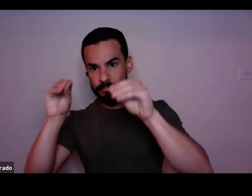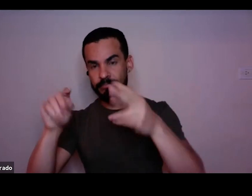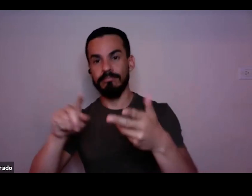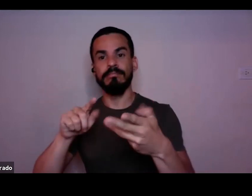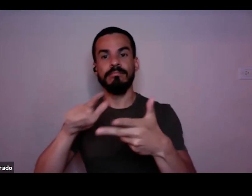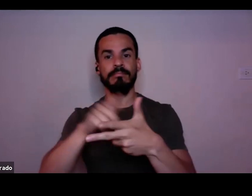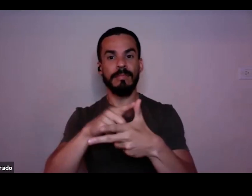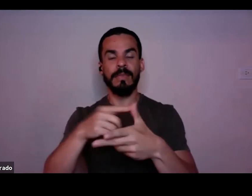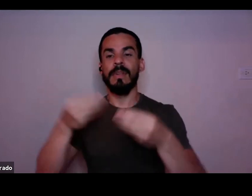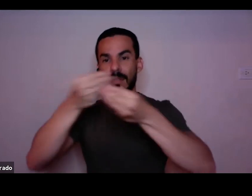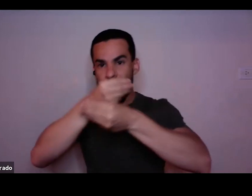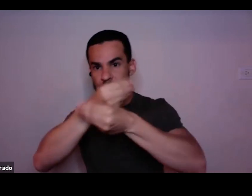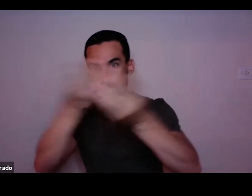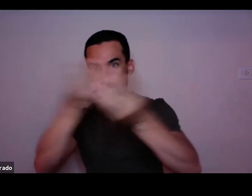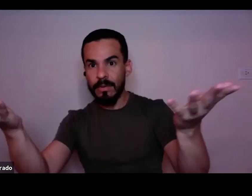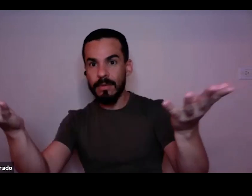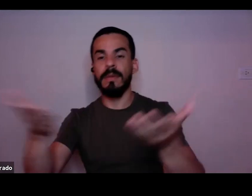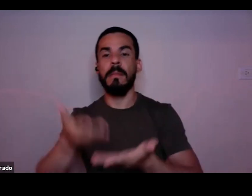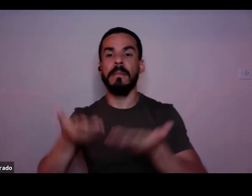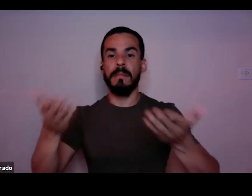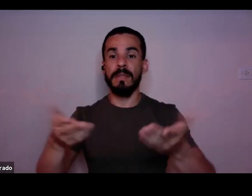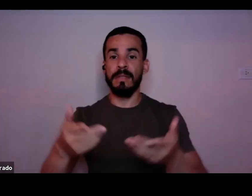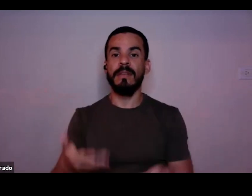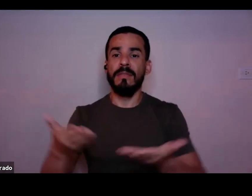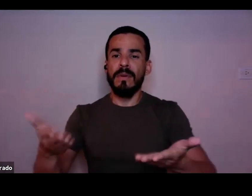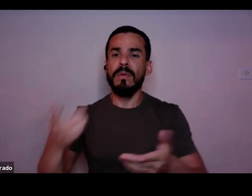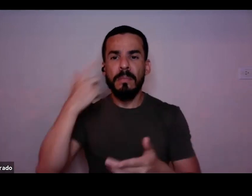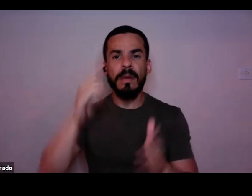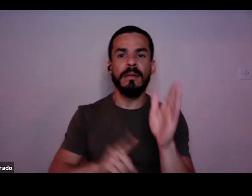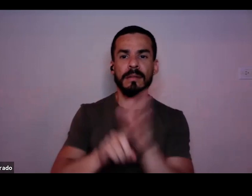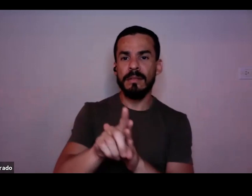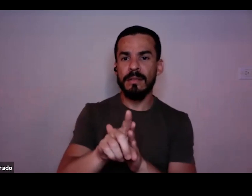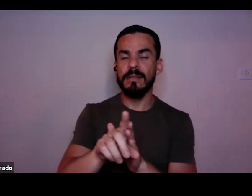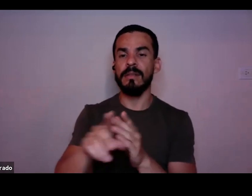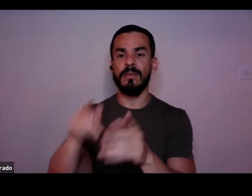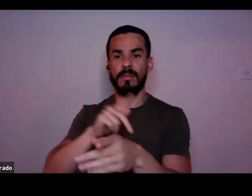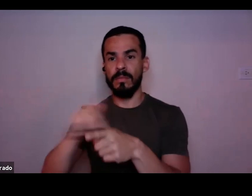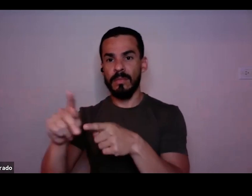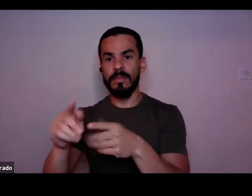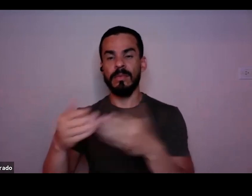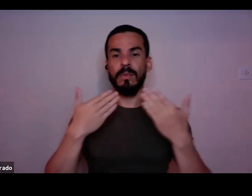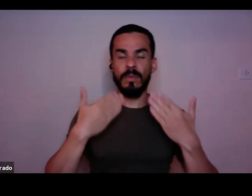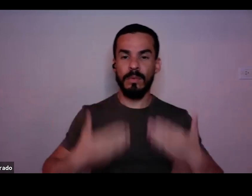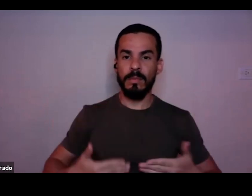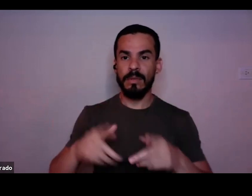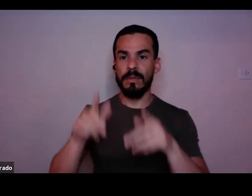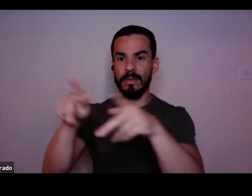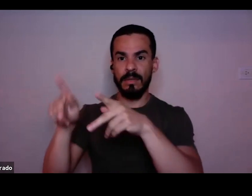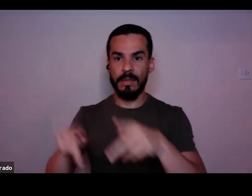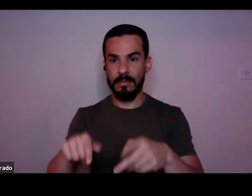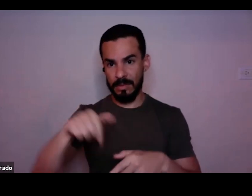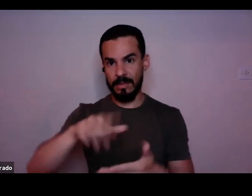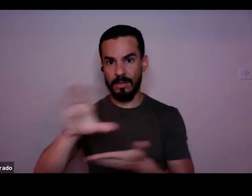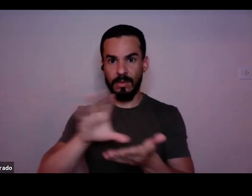divulgación de materiales y recursos para el desarrollo tanto profesional como humano de las personas colegiadas